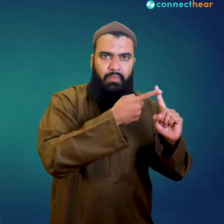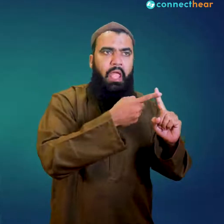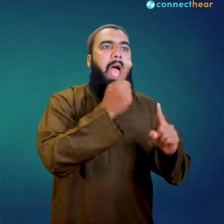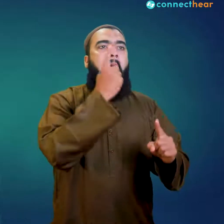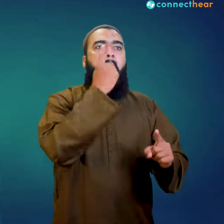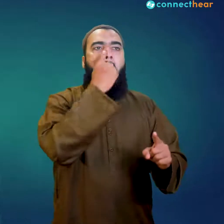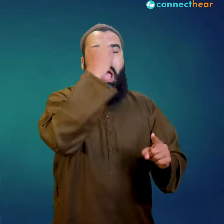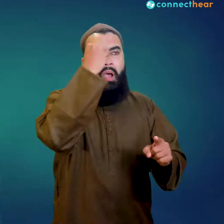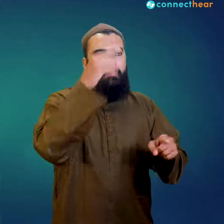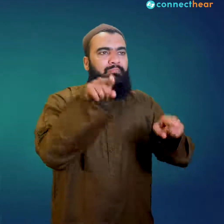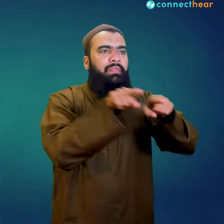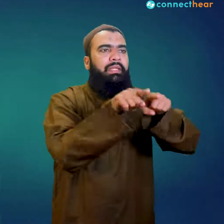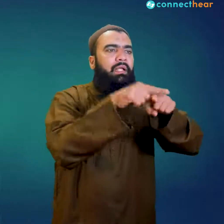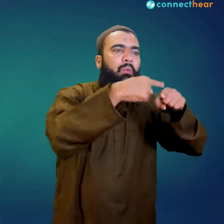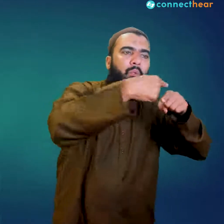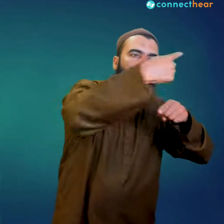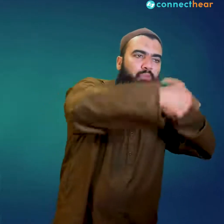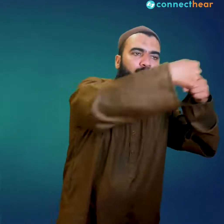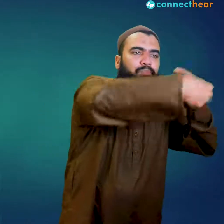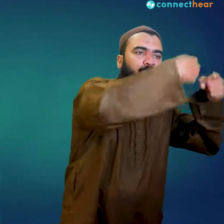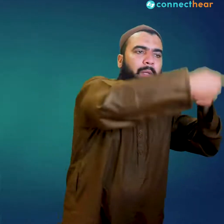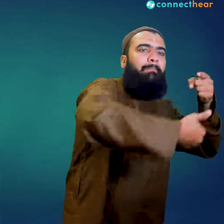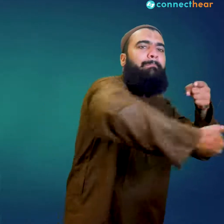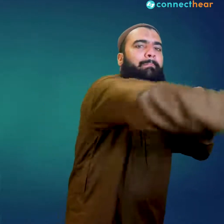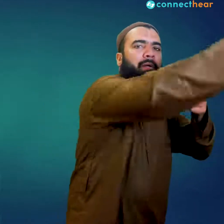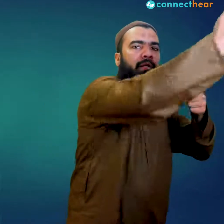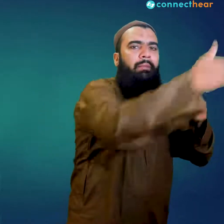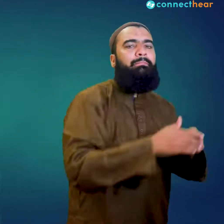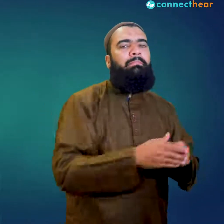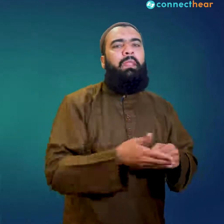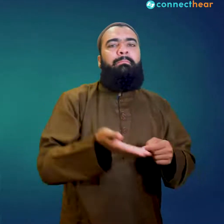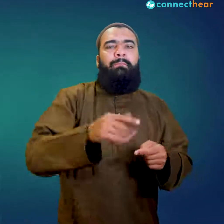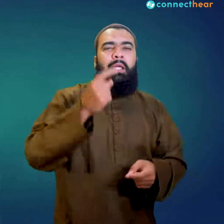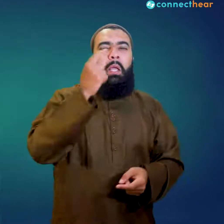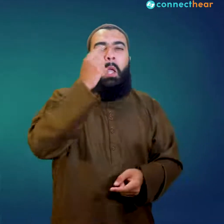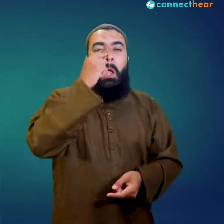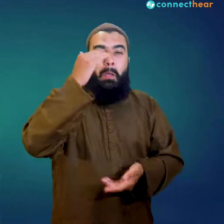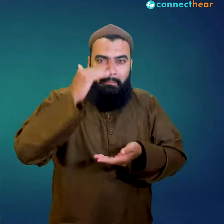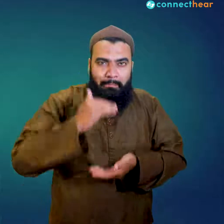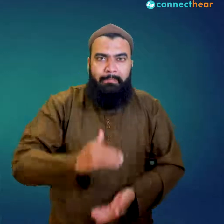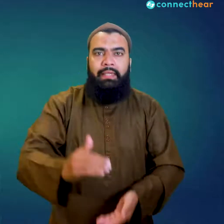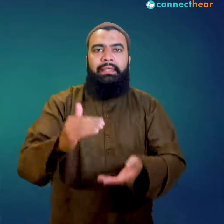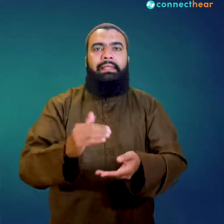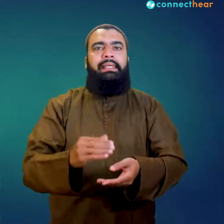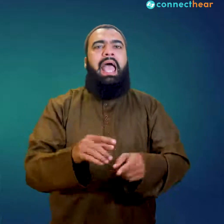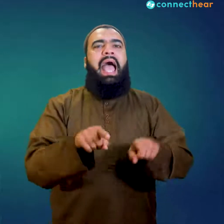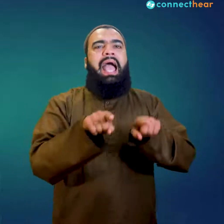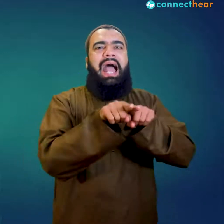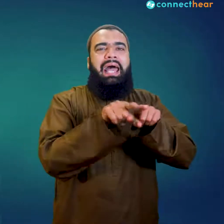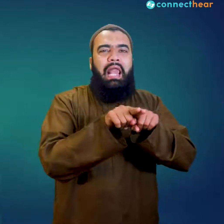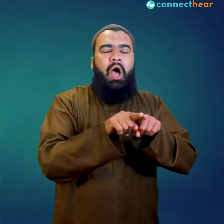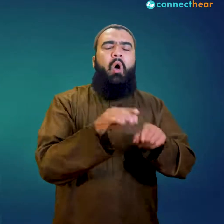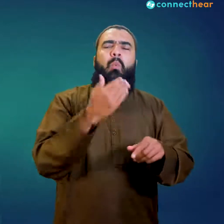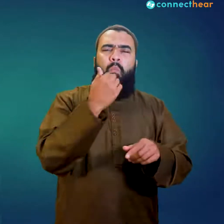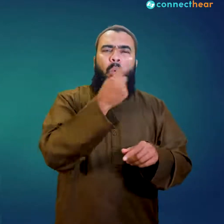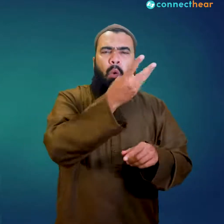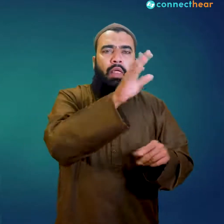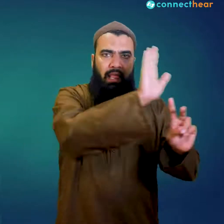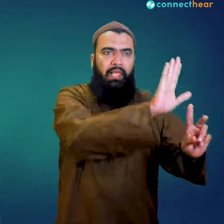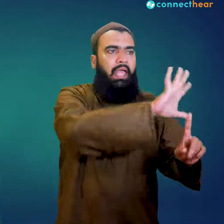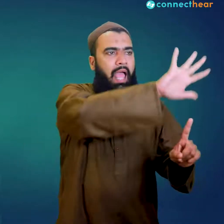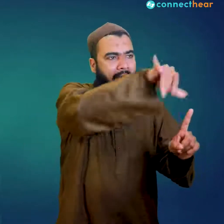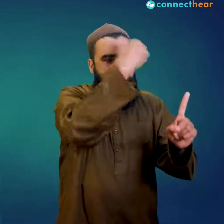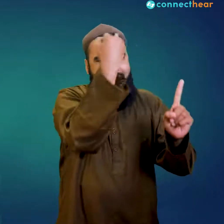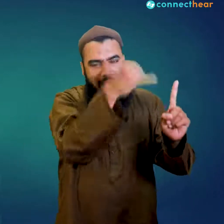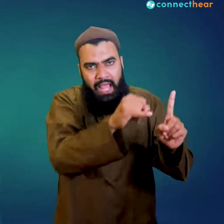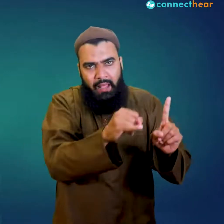دائمی نہیں، وقتی ہے، یعنی وہ اگر صورت نہ ہو تو پھر ان سے نکاح کیا جا سکتا ہے، اور آیت نمبر 23 پر ہی پارہ